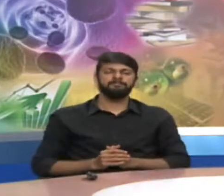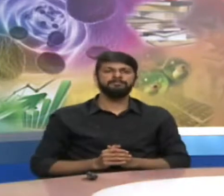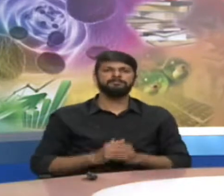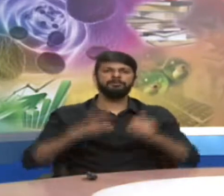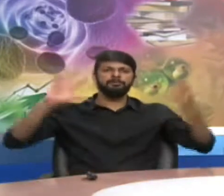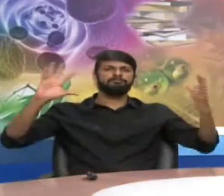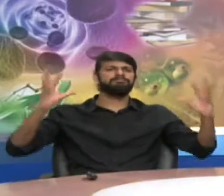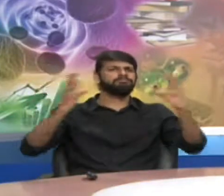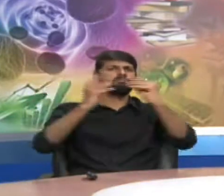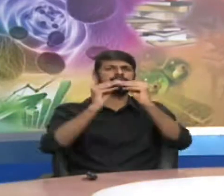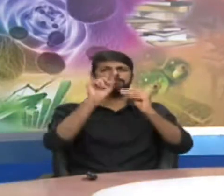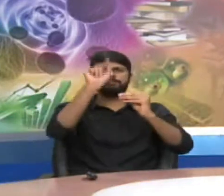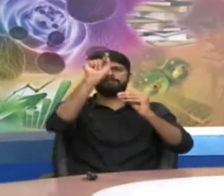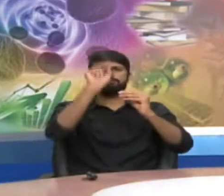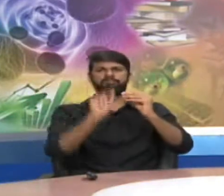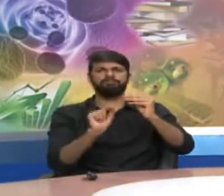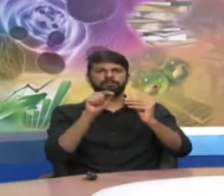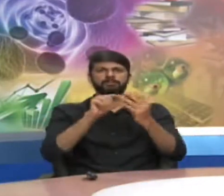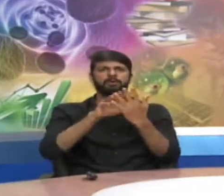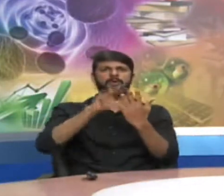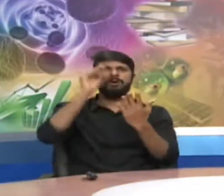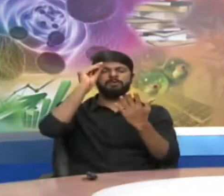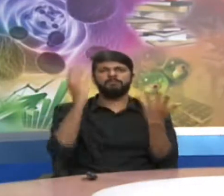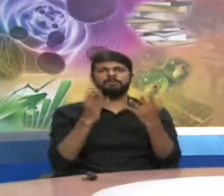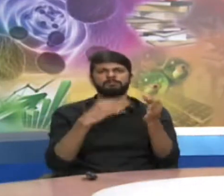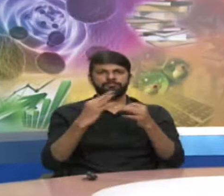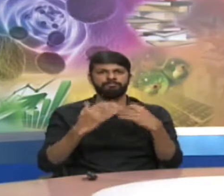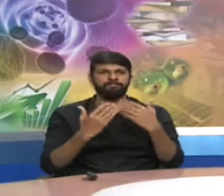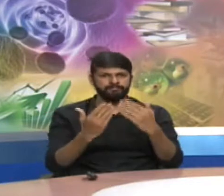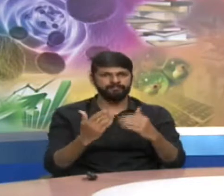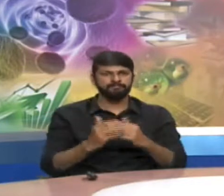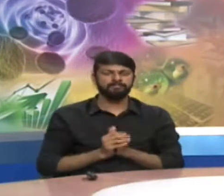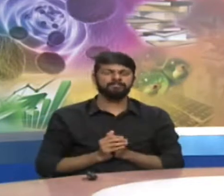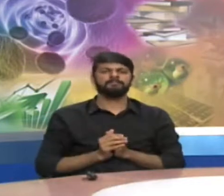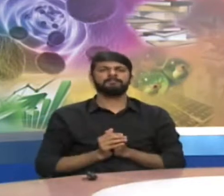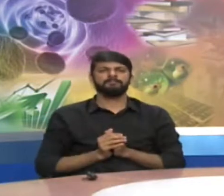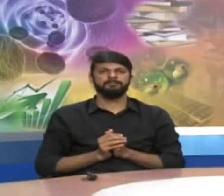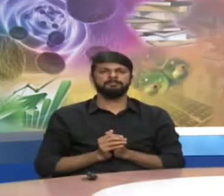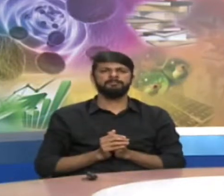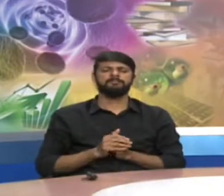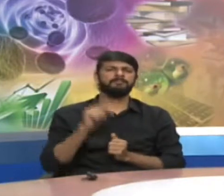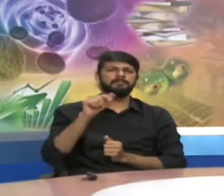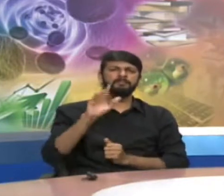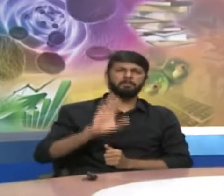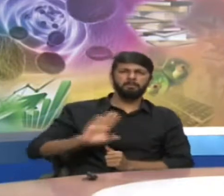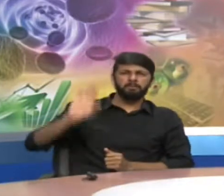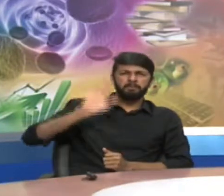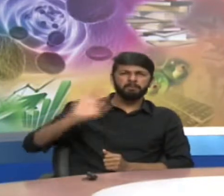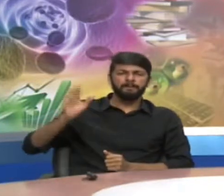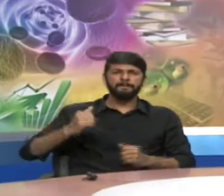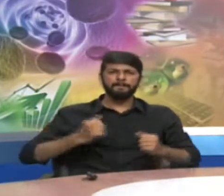Welcome back. So now we will learn the summary of what you all have learnt.